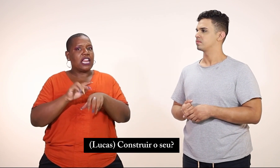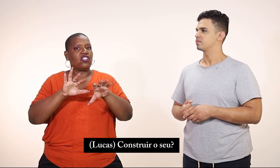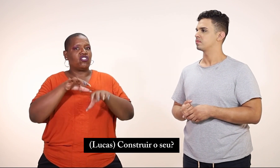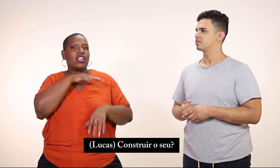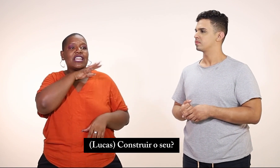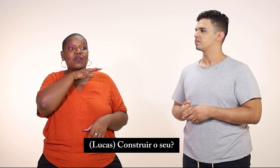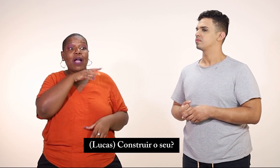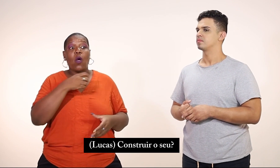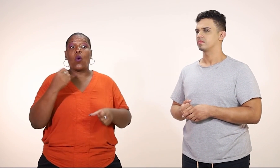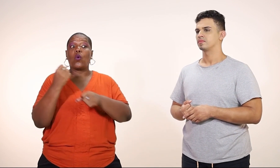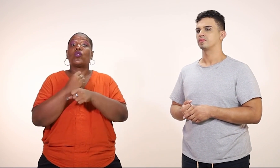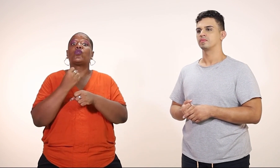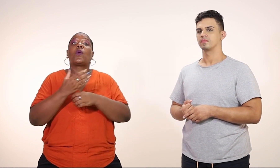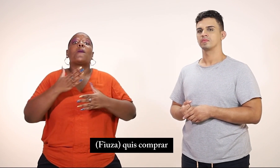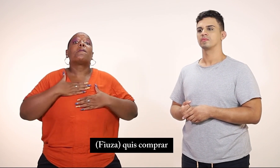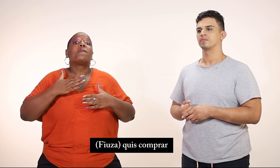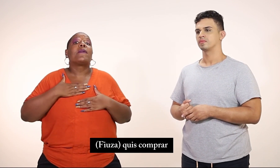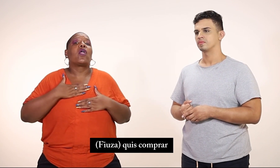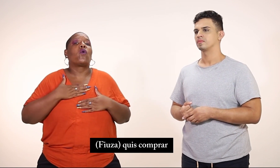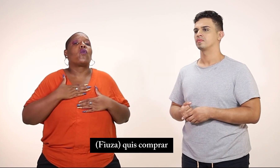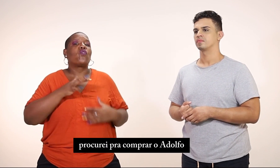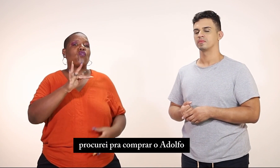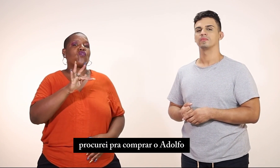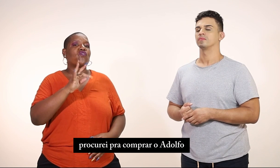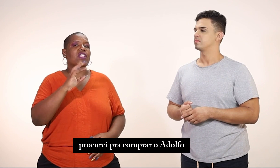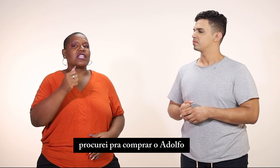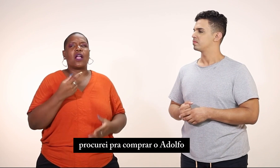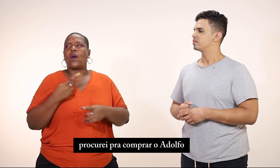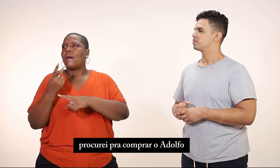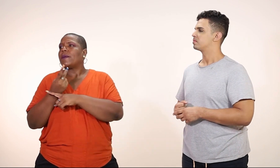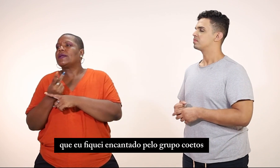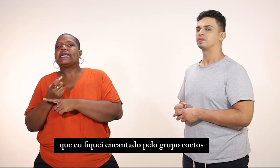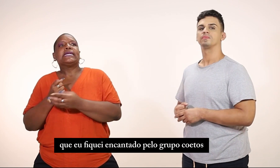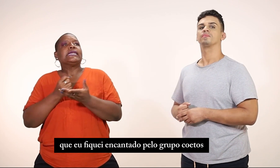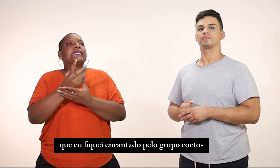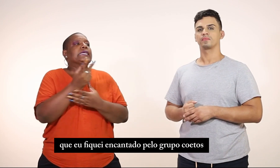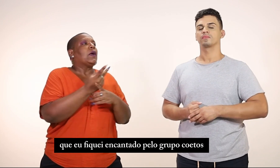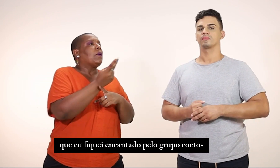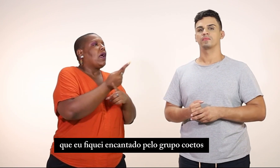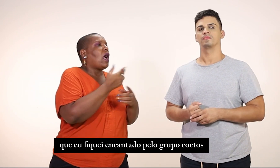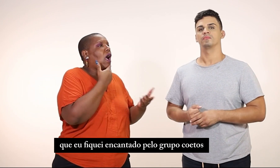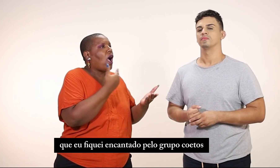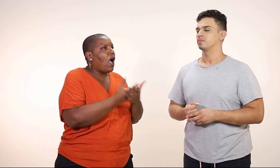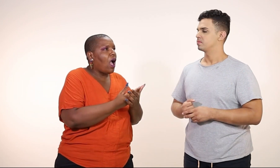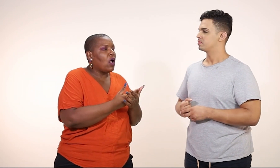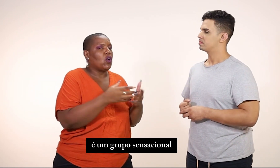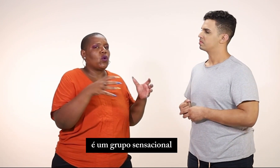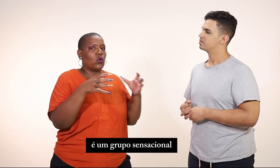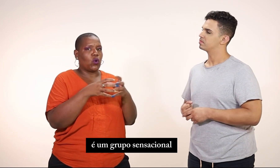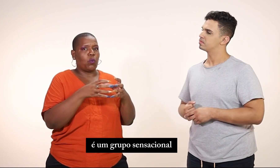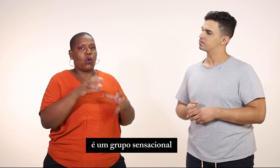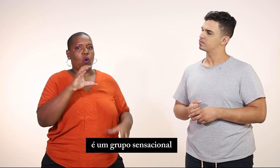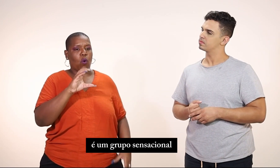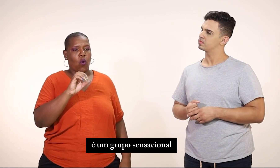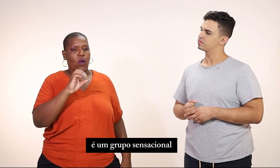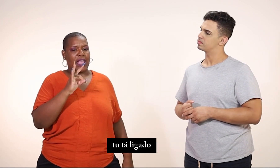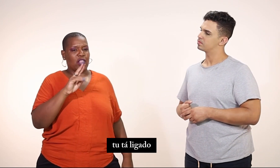meu com fita. Quis comprar, procurei pra comprar o Aduf, que eu fiquei encantado pelo grupo Coetus. É um grupo sensacional, tu tá